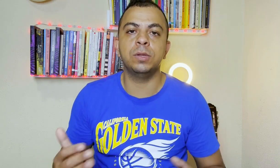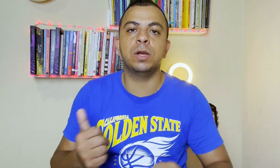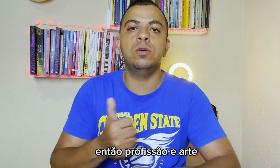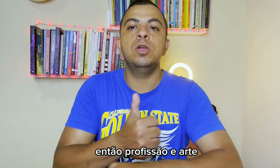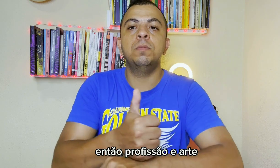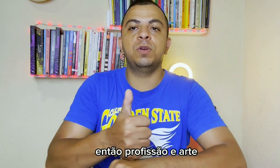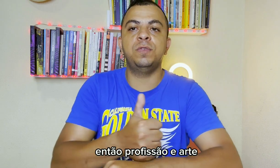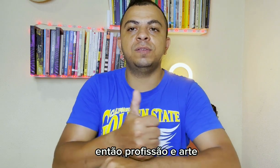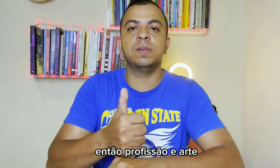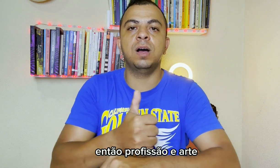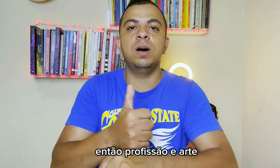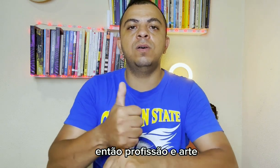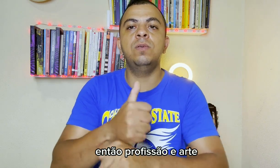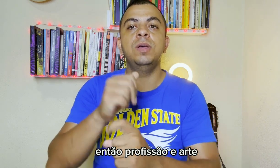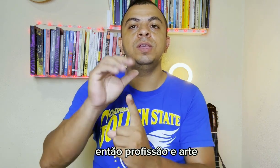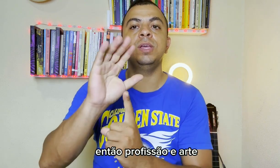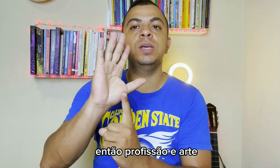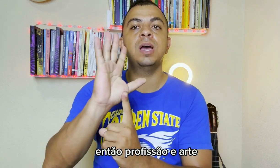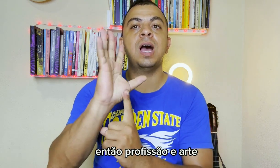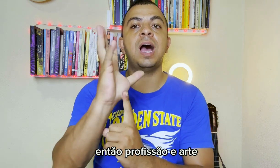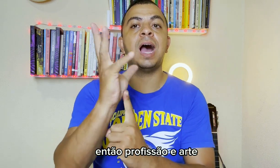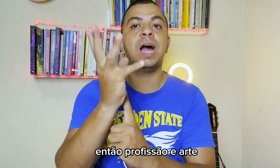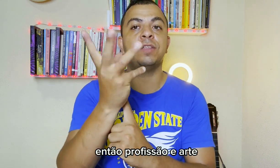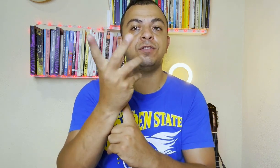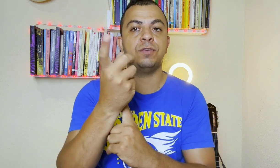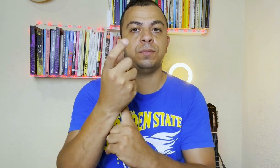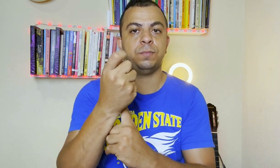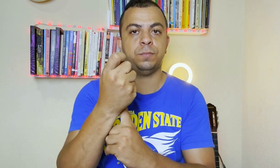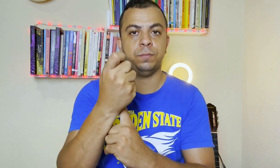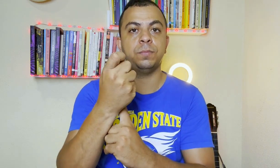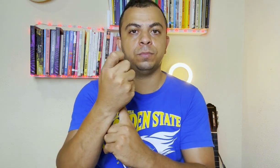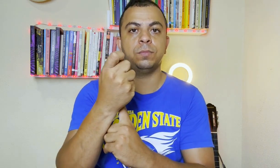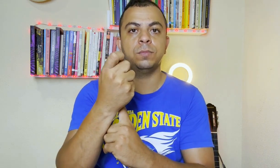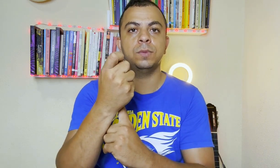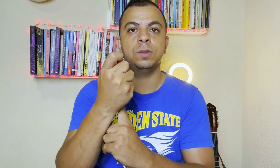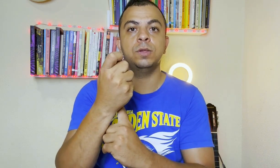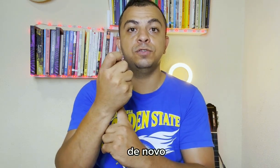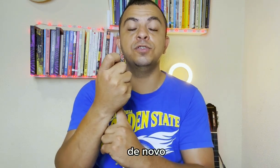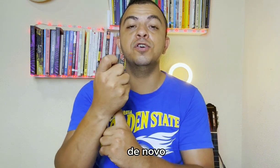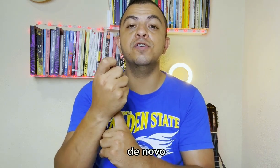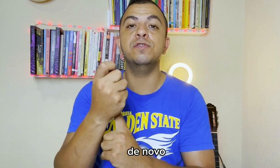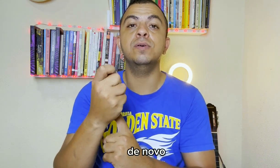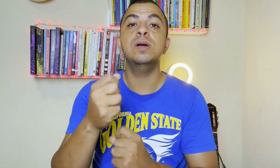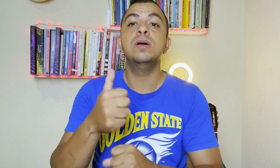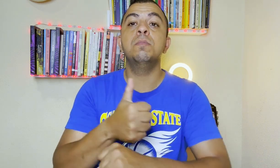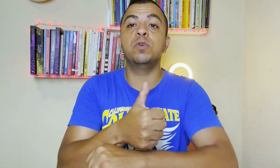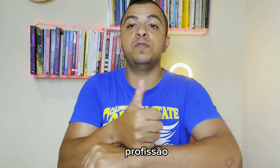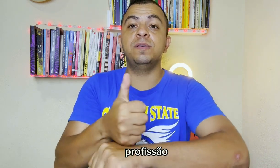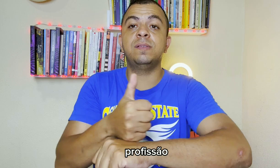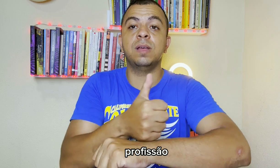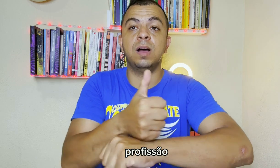Então, profissão e arte. De novo,